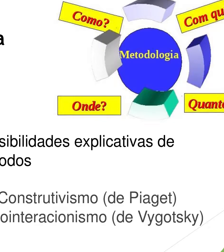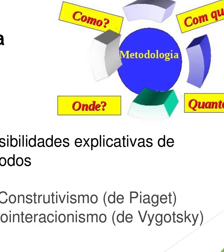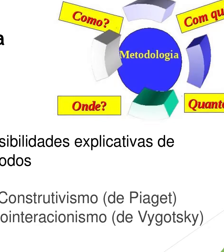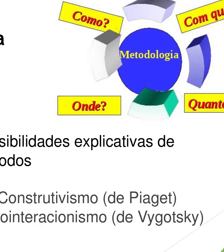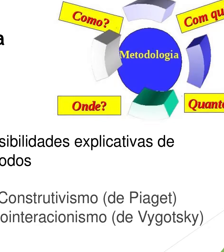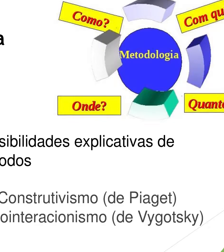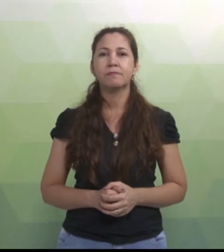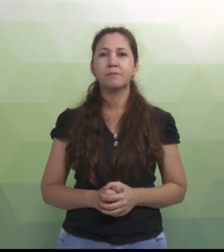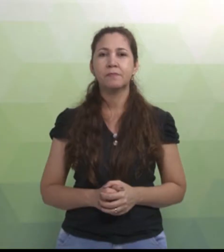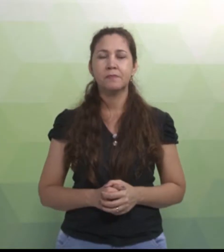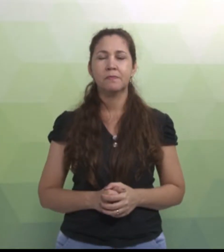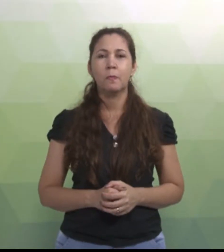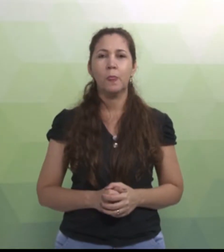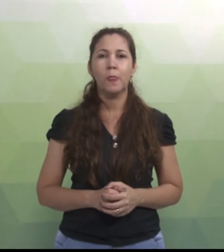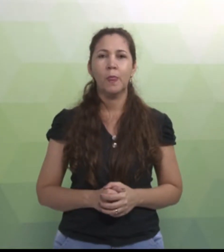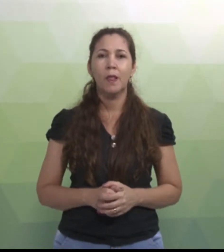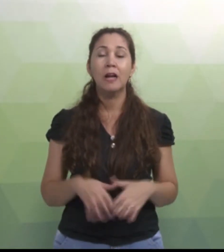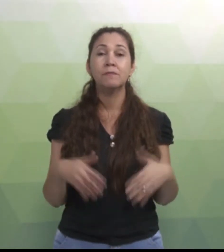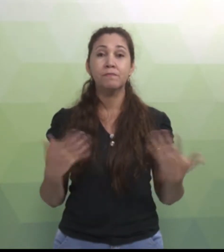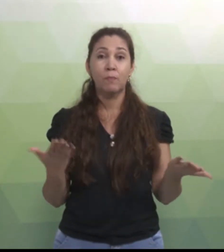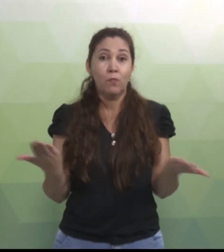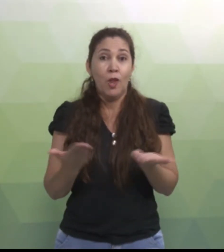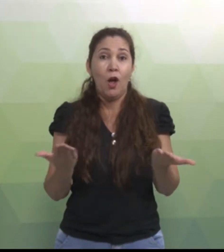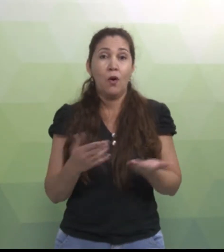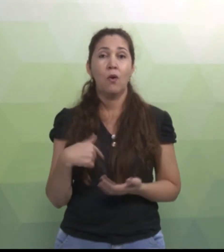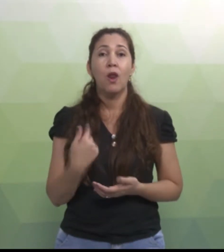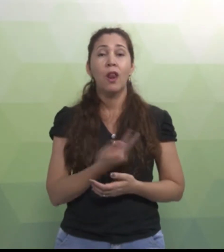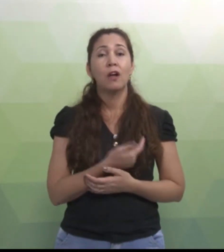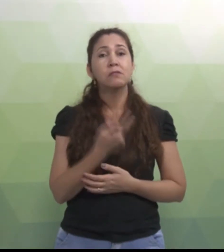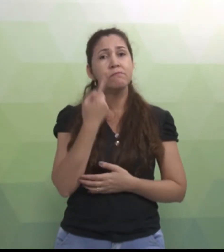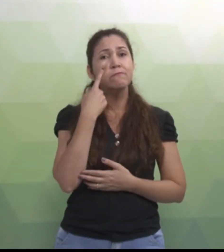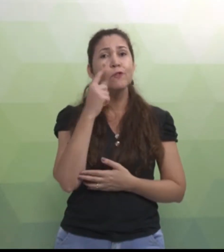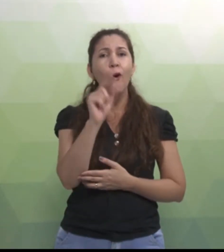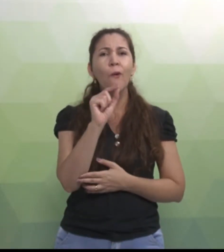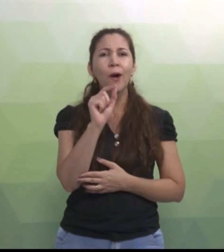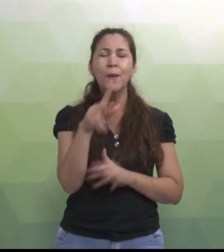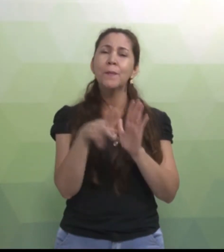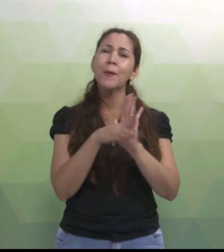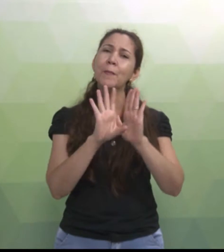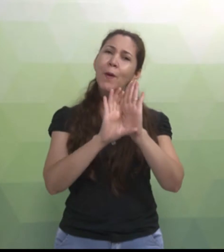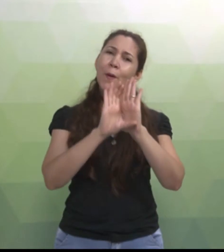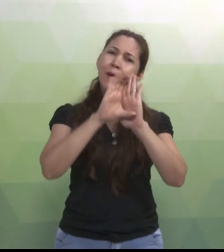Então, agora, veremos alguns conceitos relacionados à metodologia.